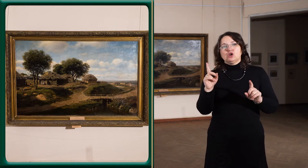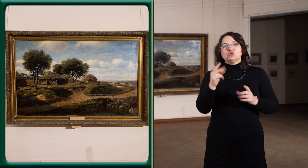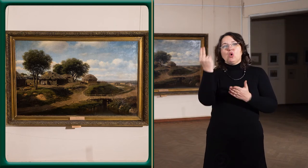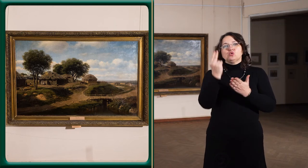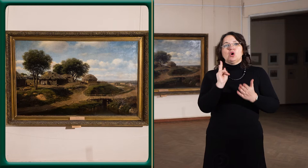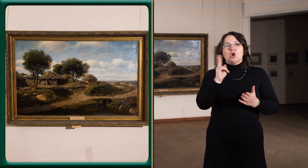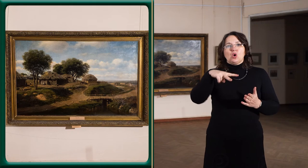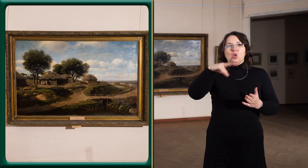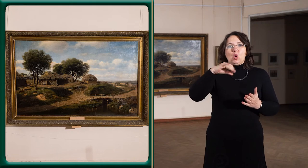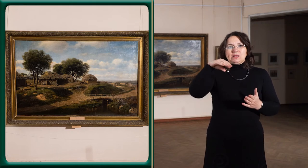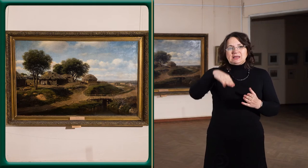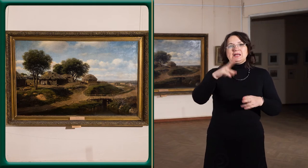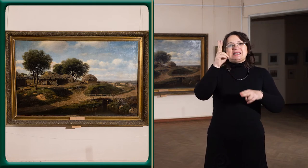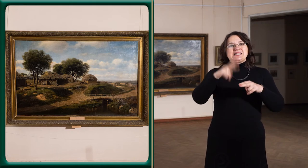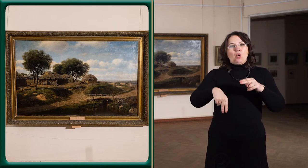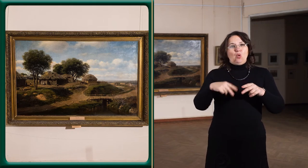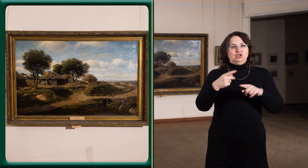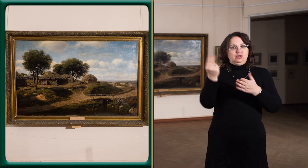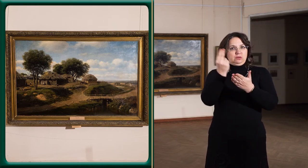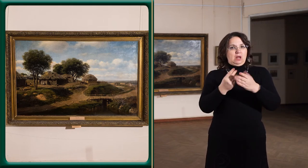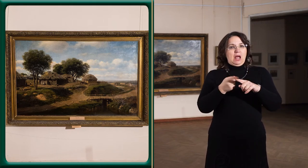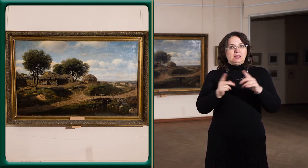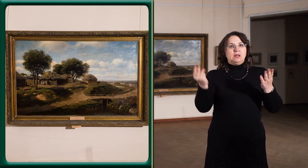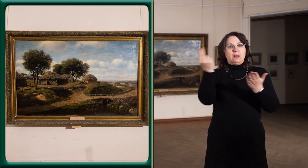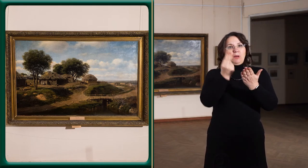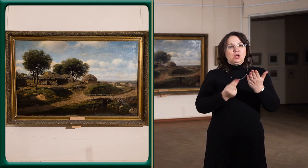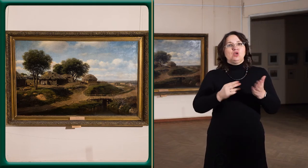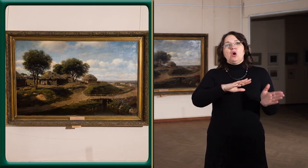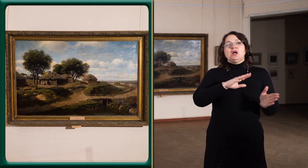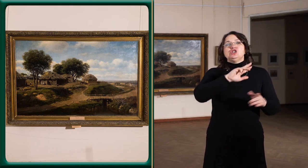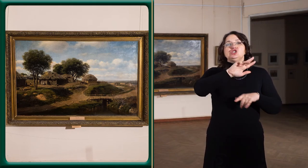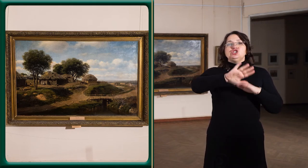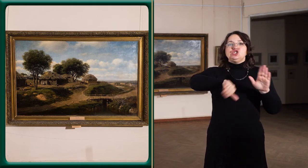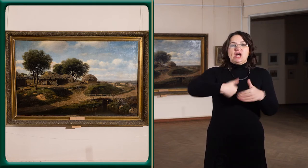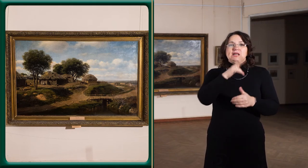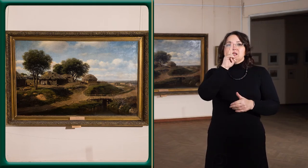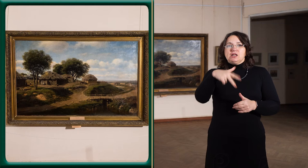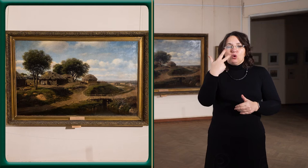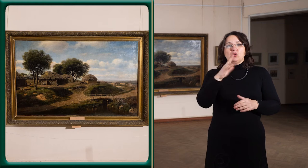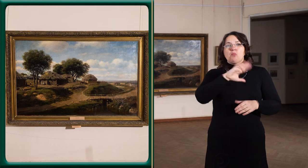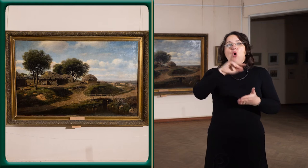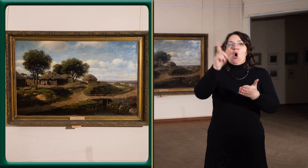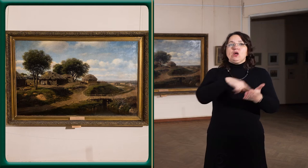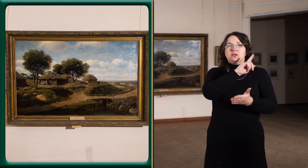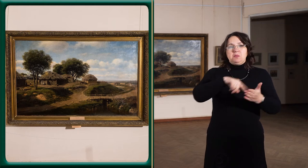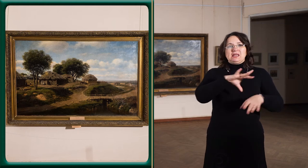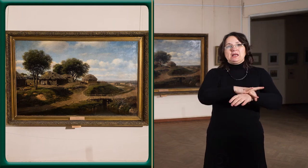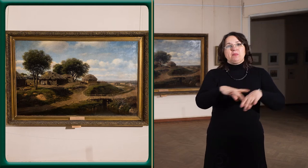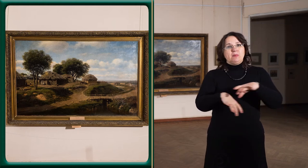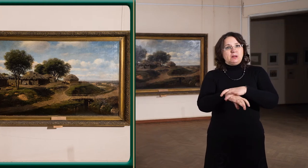Клотт закончил это полотно через 3 года после отмены крепостного права в России, когда де юре крестьяне